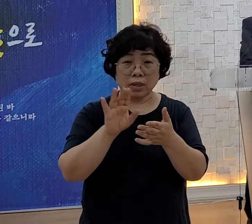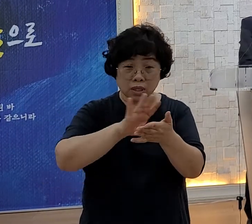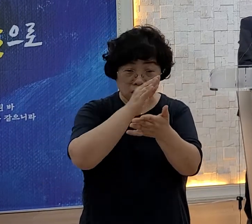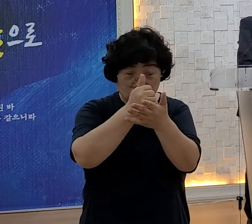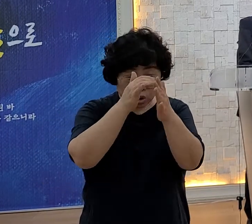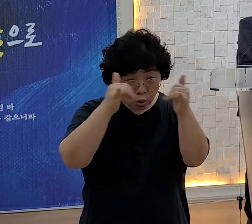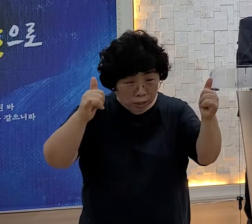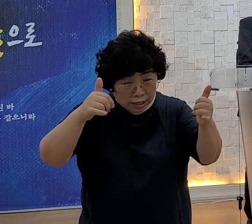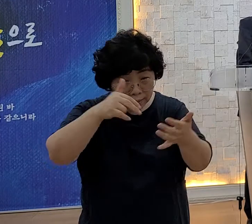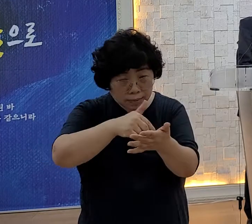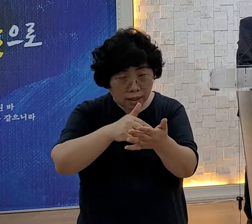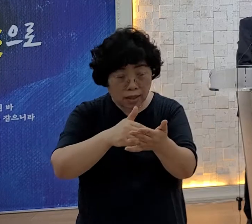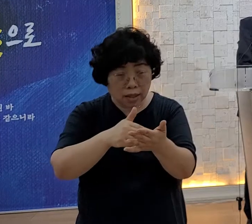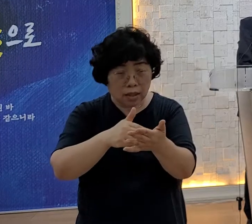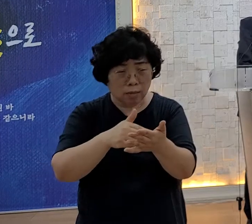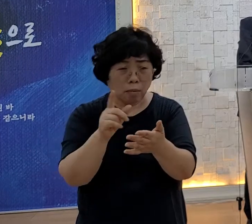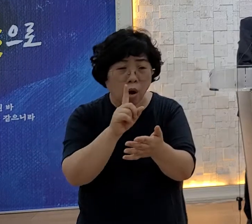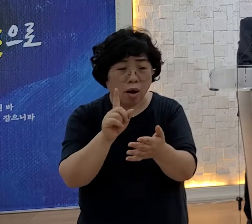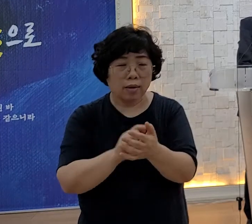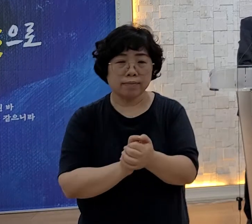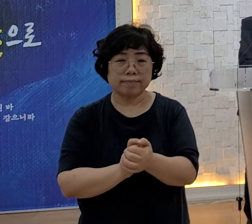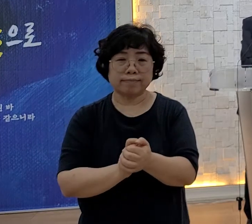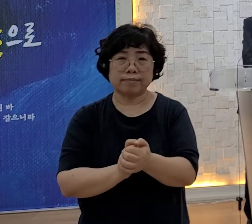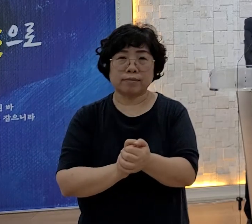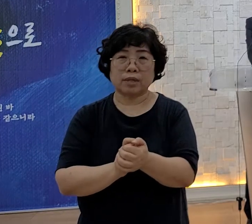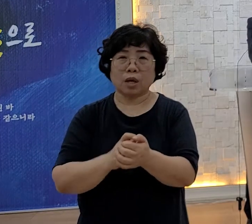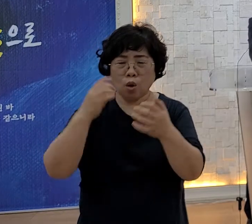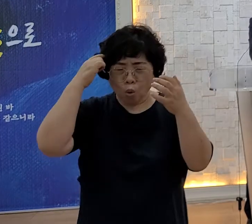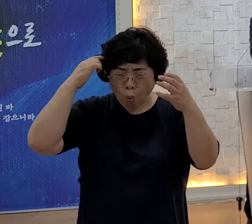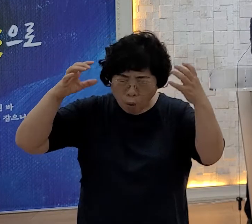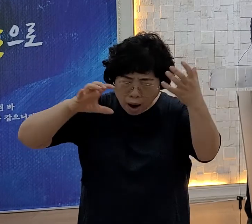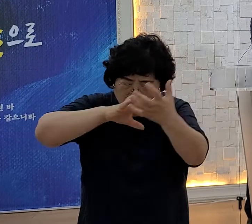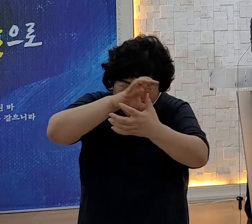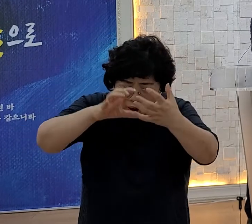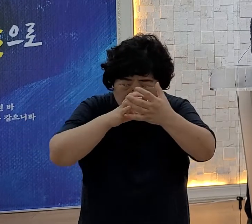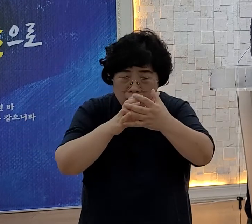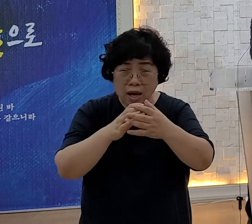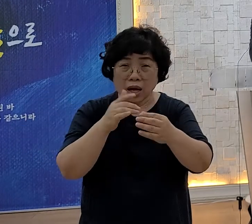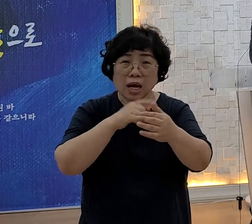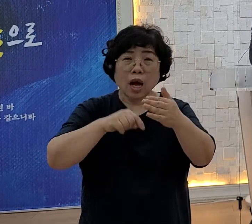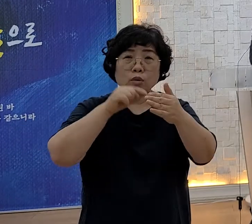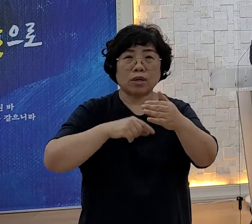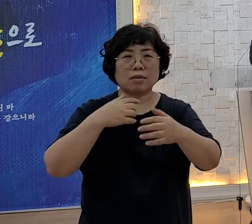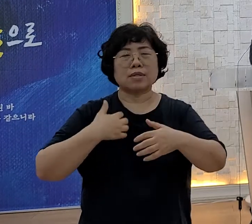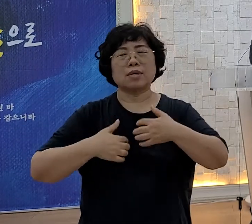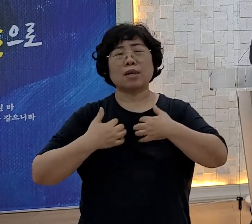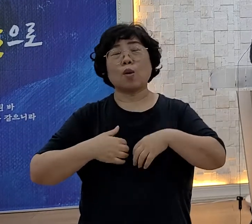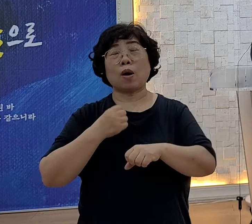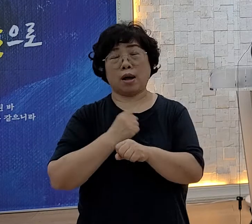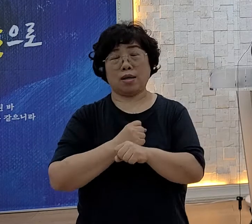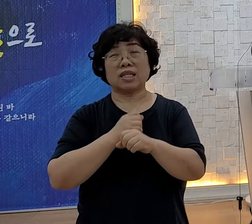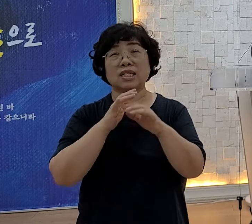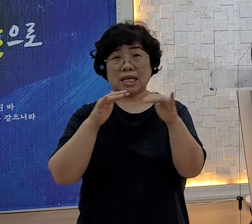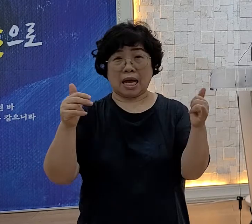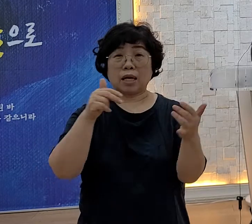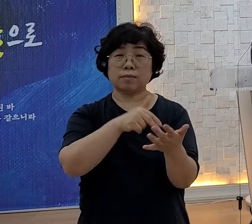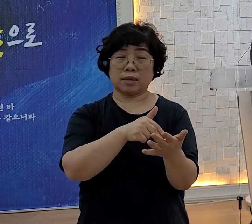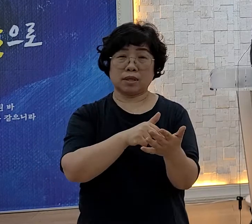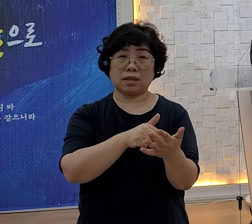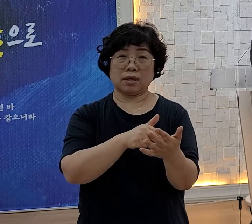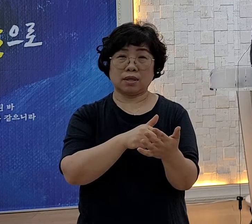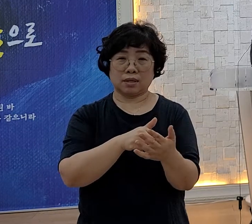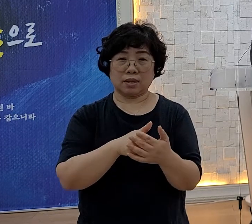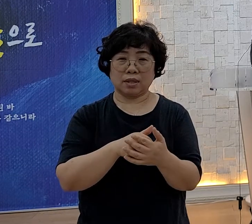그리스도인들은 어떤 자들이라고요? 환난 중에도 즐거워하는 자들이다. 즐거워해야 하는